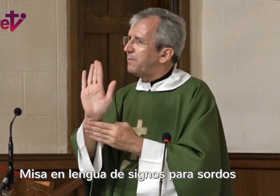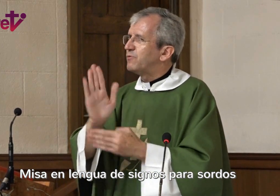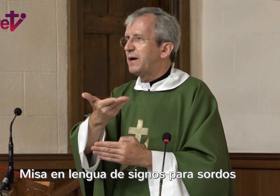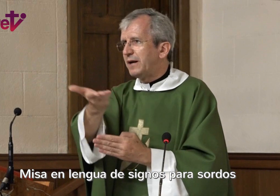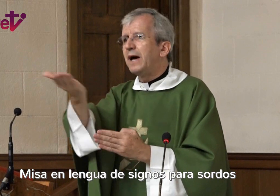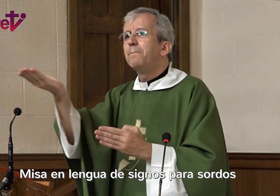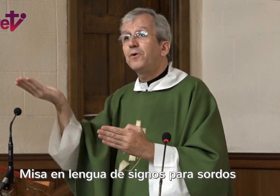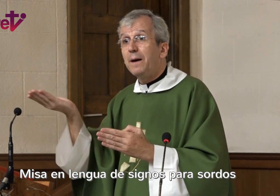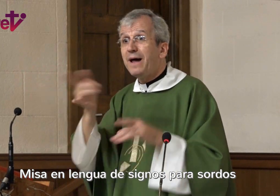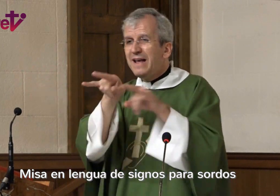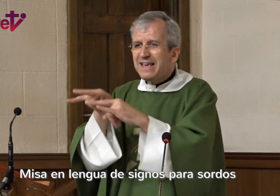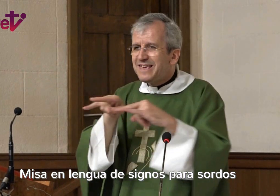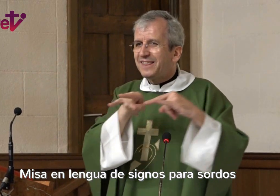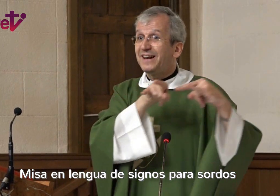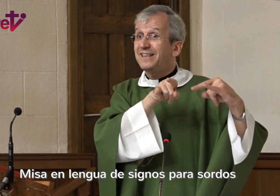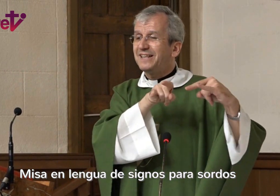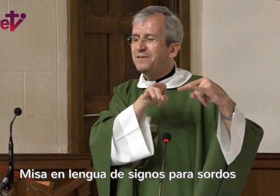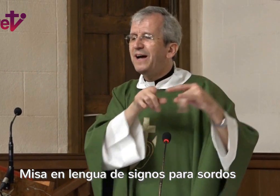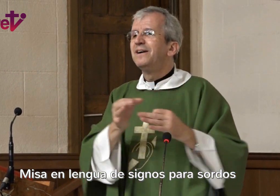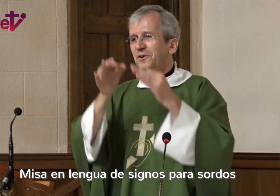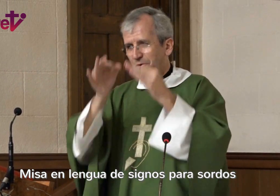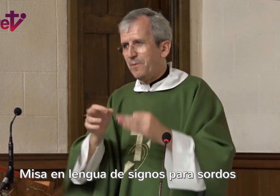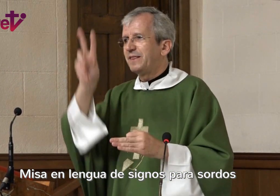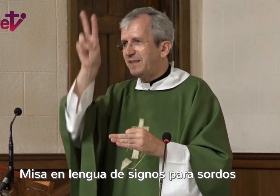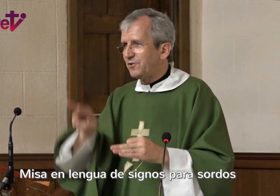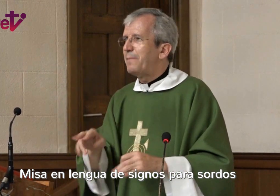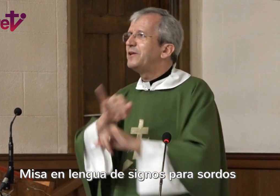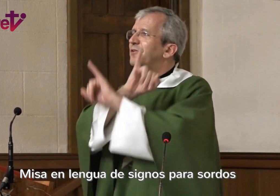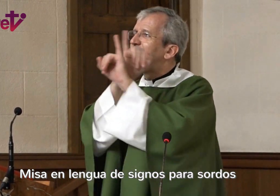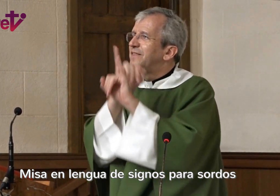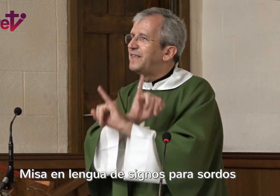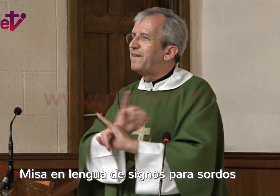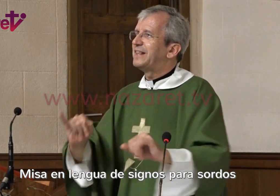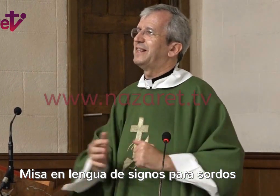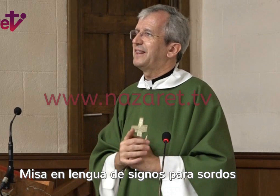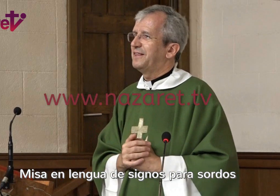debemos saberla proclamar y hacerla atractiva como verdadero camino de felicidad